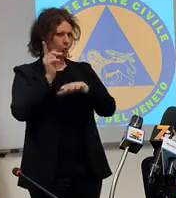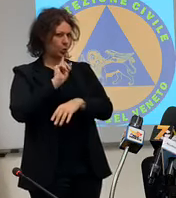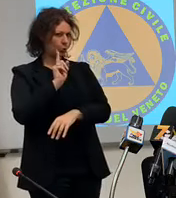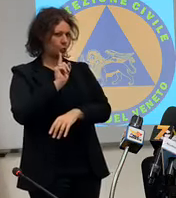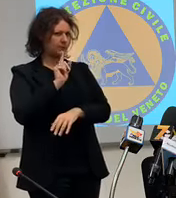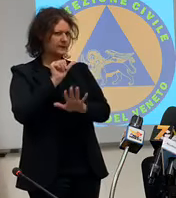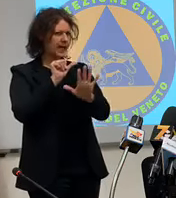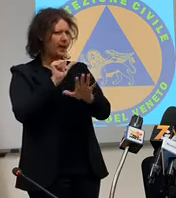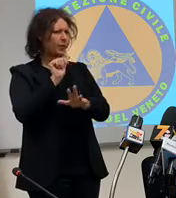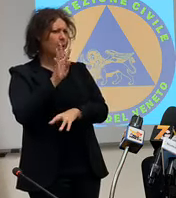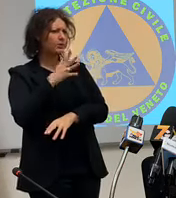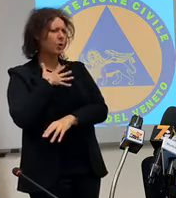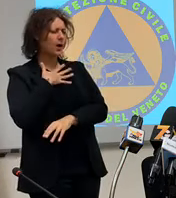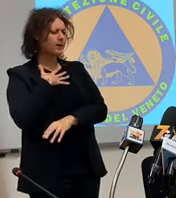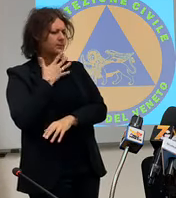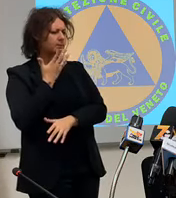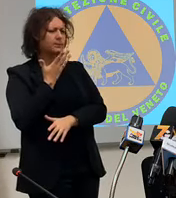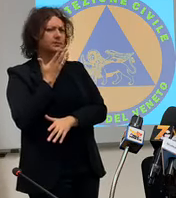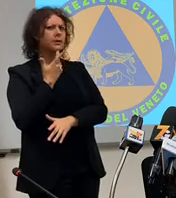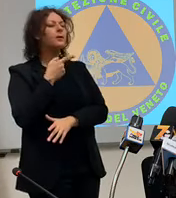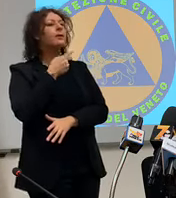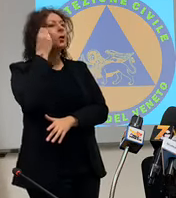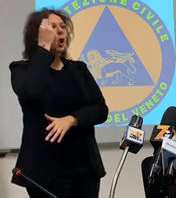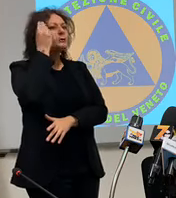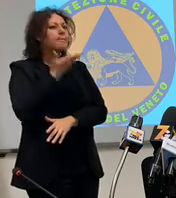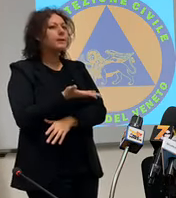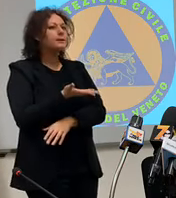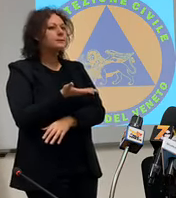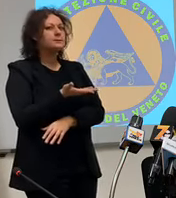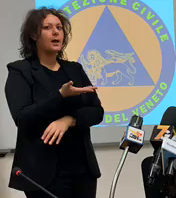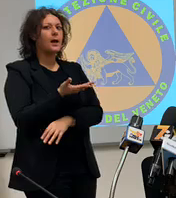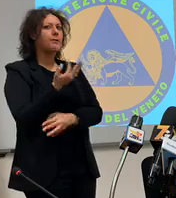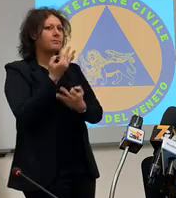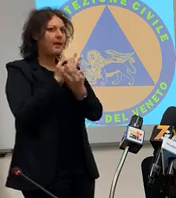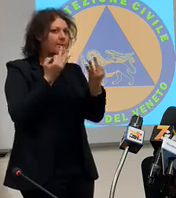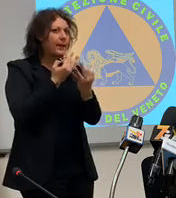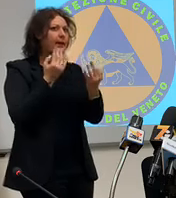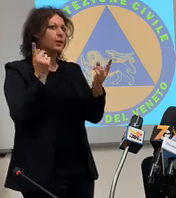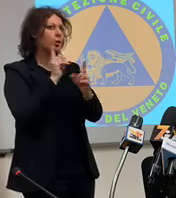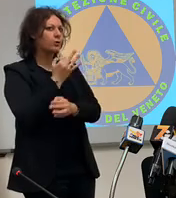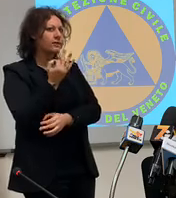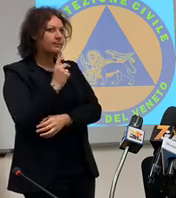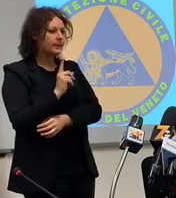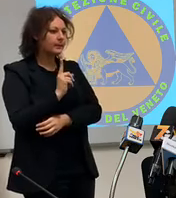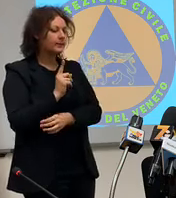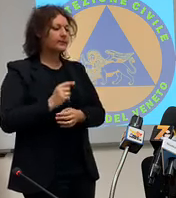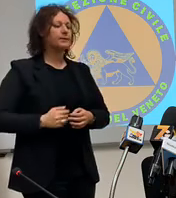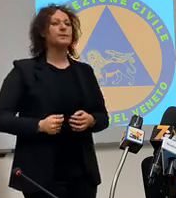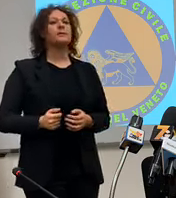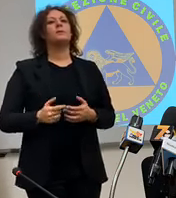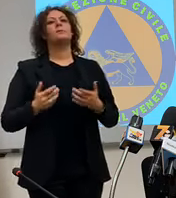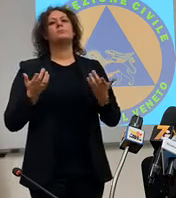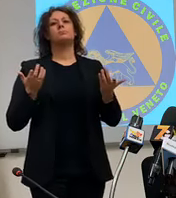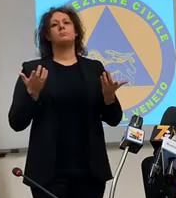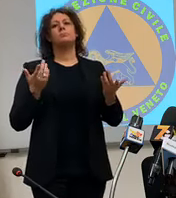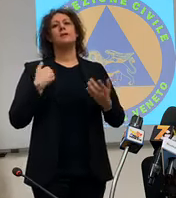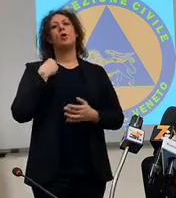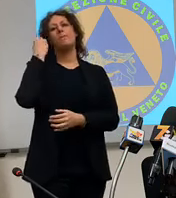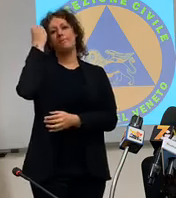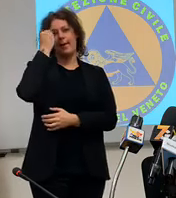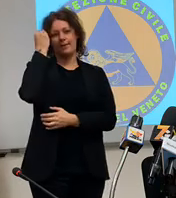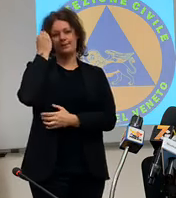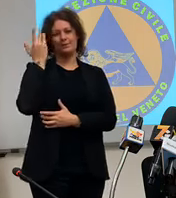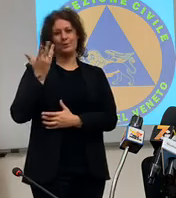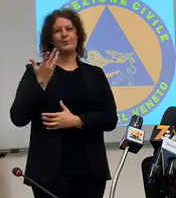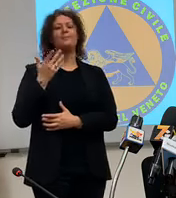ricordo adesso No vabbè ma quello non è tanto leg cosa ne pensa da medico Cioè se facciam bene o no allora io penso che il fatto di non mettere